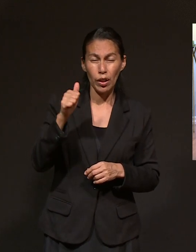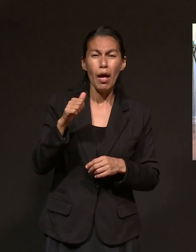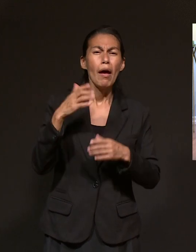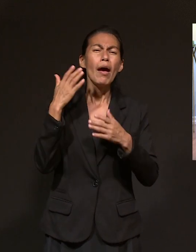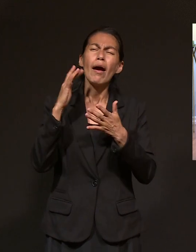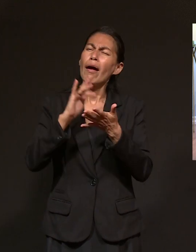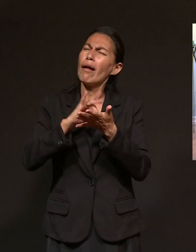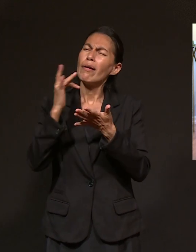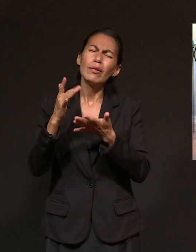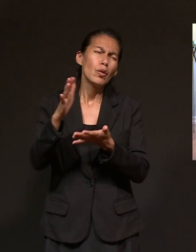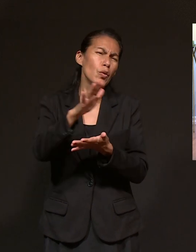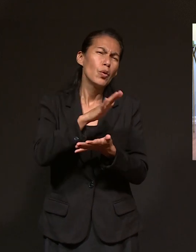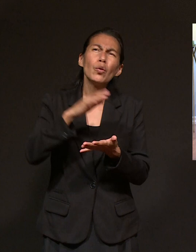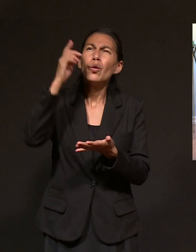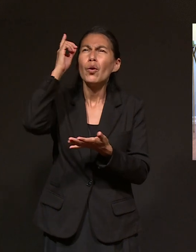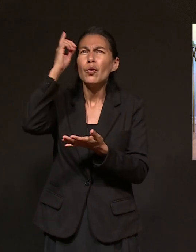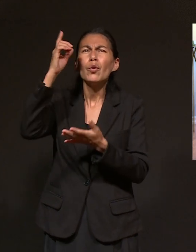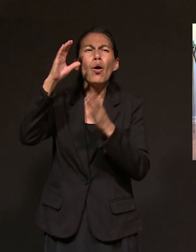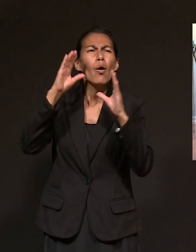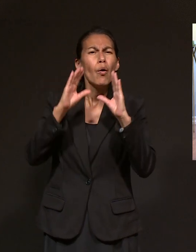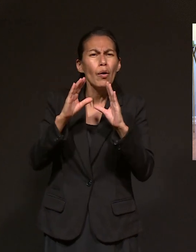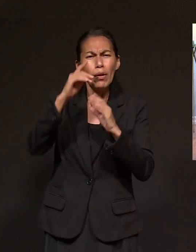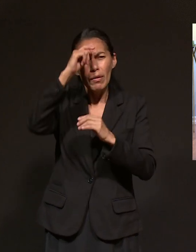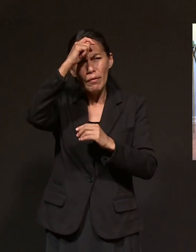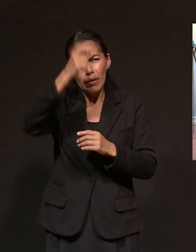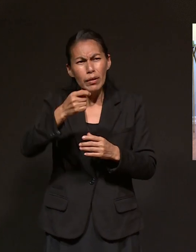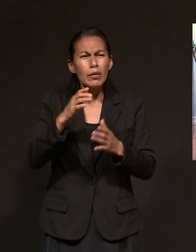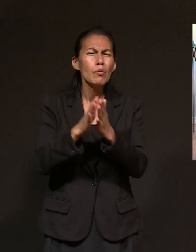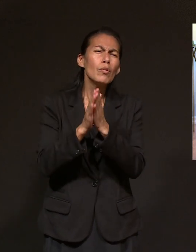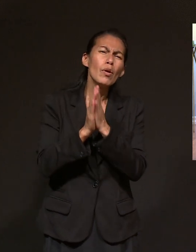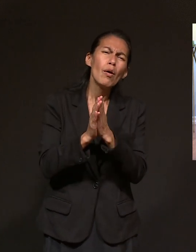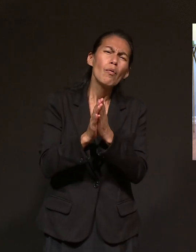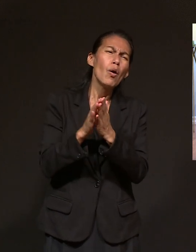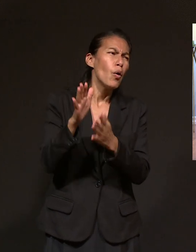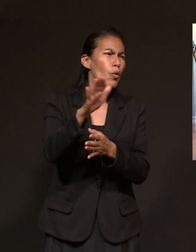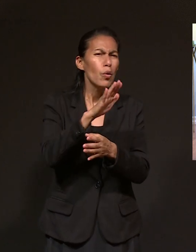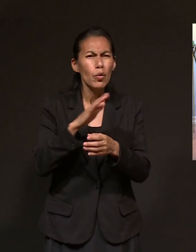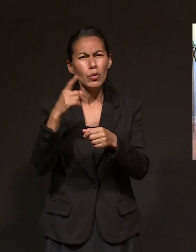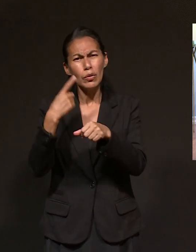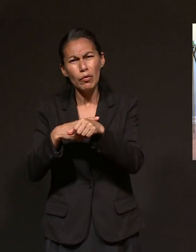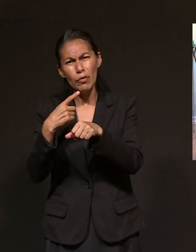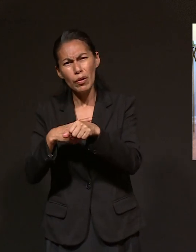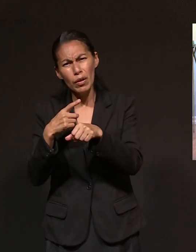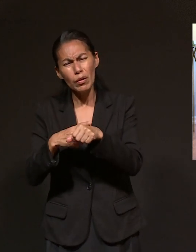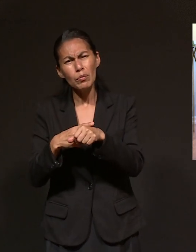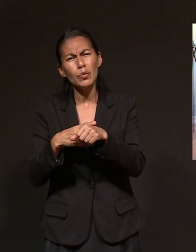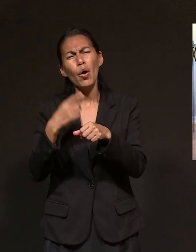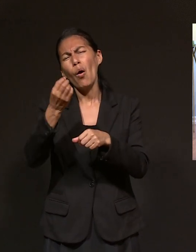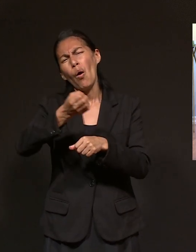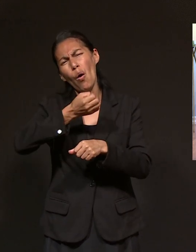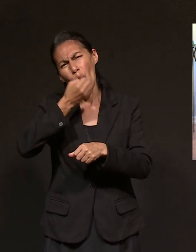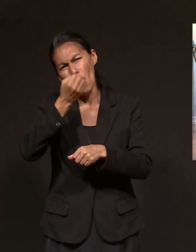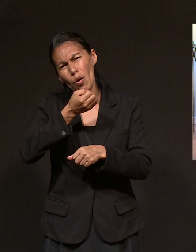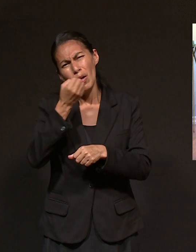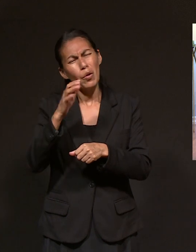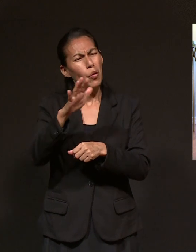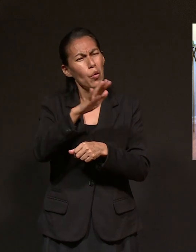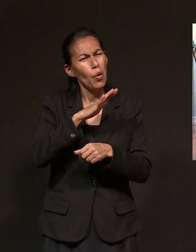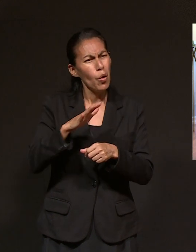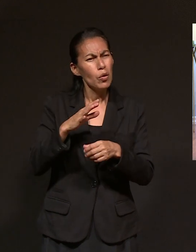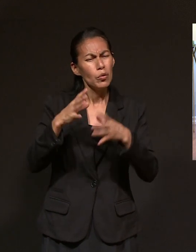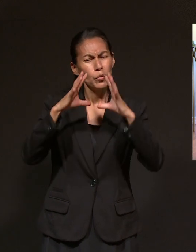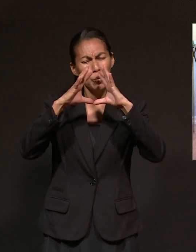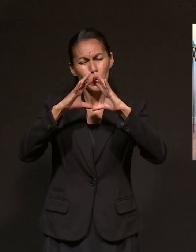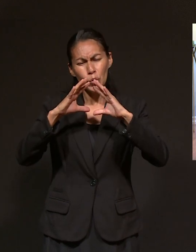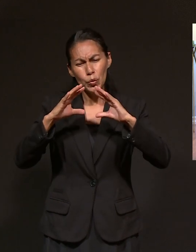al Eterno Sus cuidados y atención hacia nosotros Y por favor Sigan incluyendo a los enfermos Y a Irving